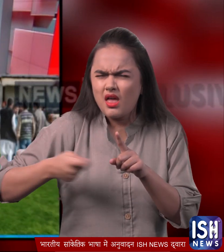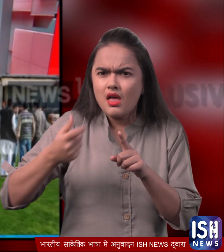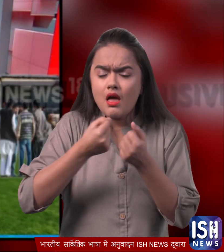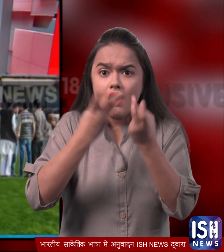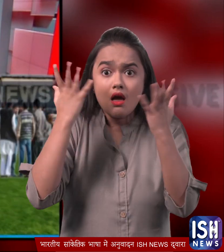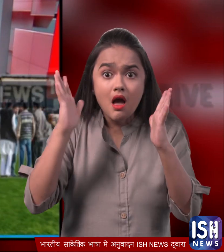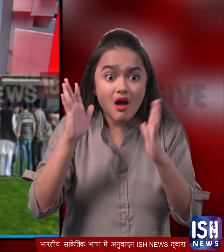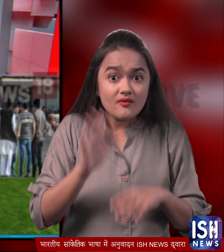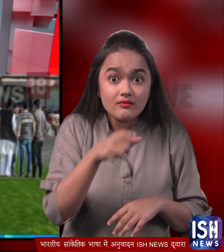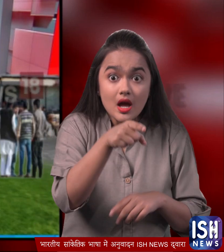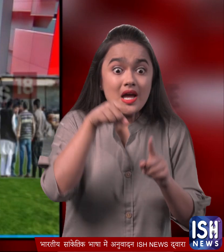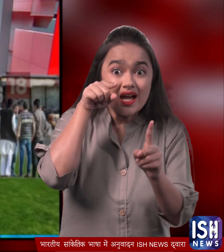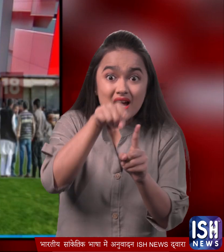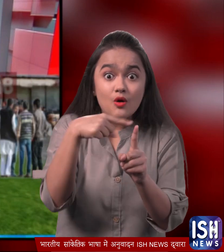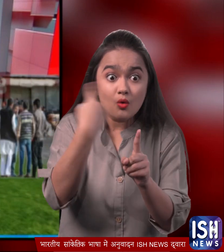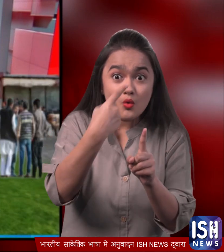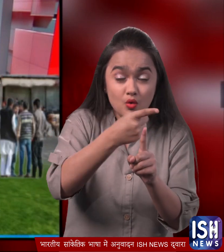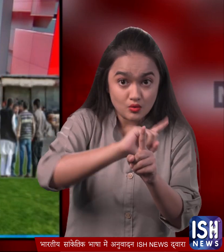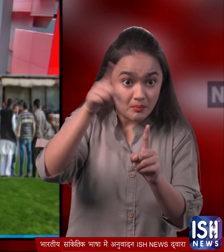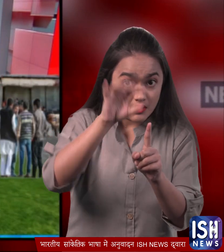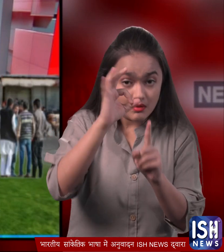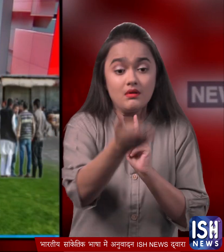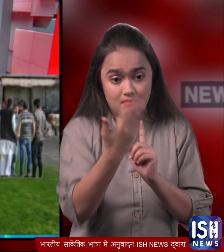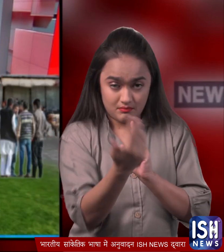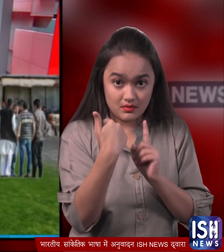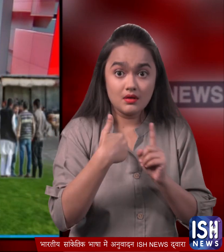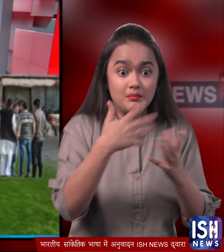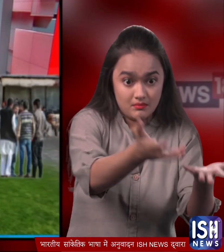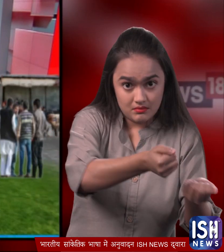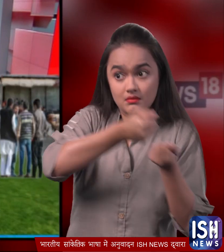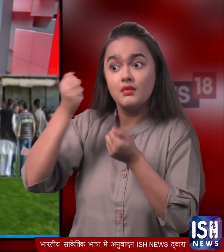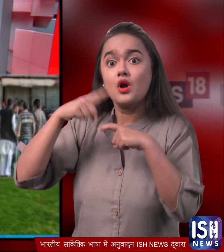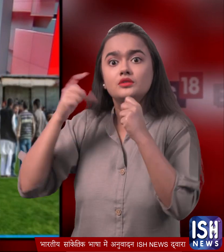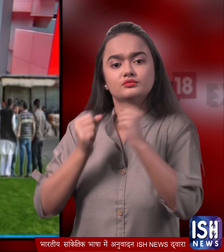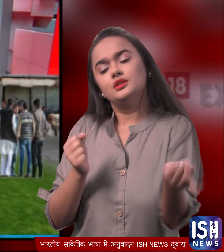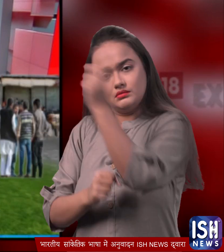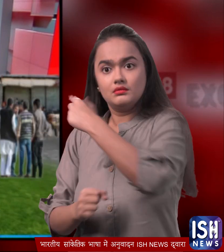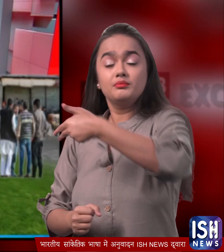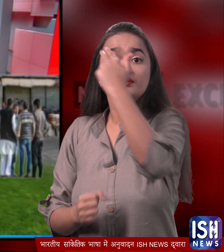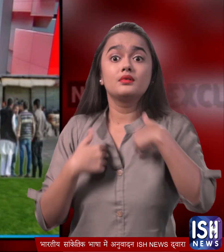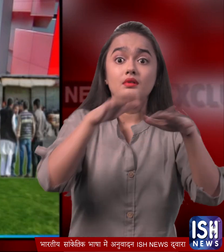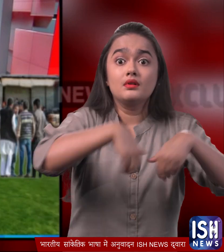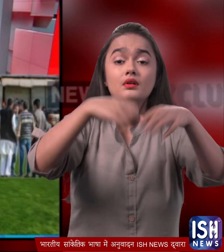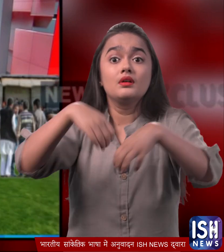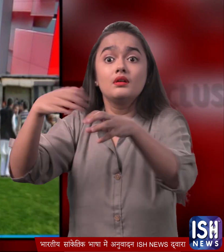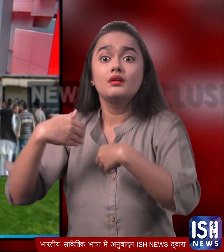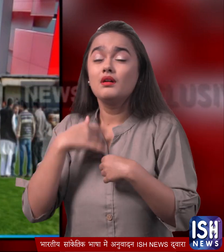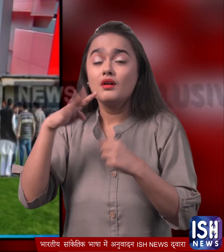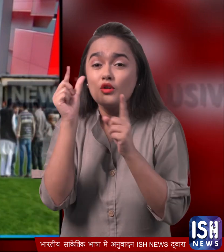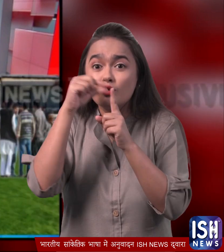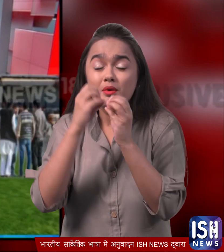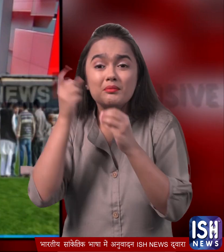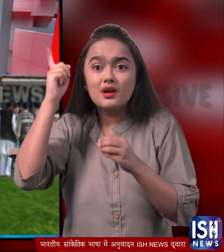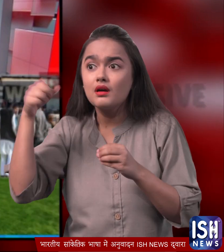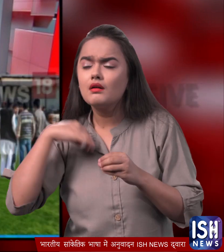हो, ताकि उनका इस्तेमाल कश्मीर में कुछ लोगों को टारगेट कर उनकी हत्या करने के लिए किया जा सके। खबर है कि यूपी और बिहार